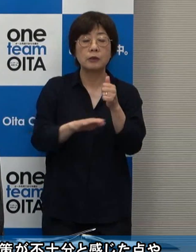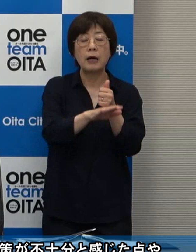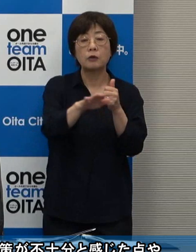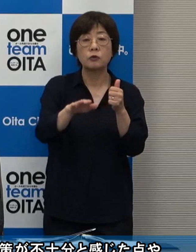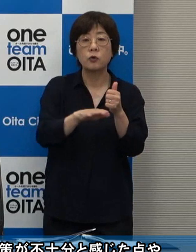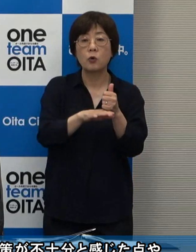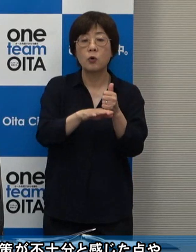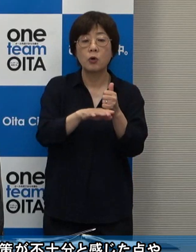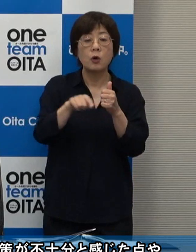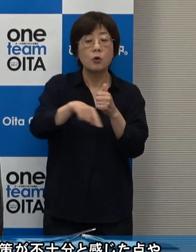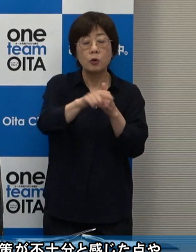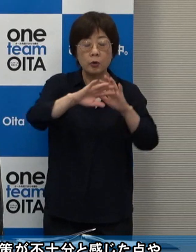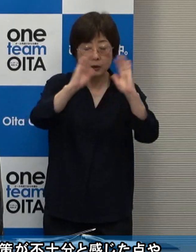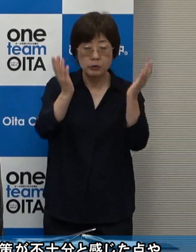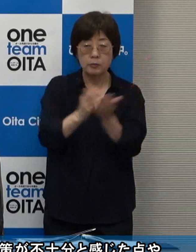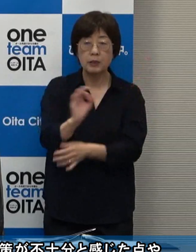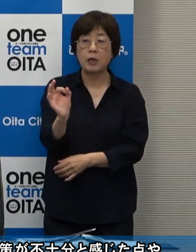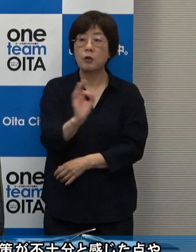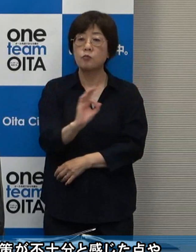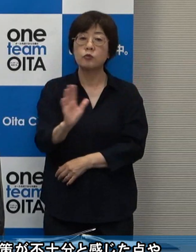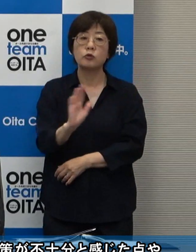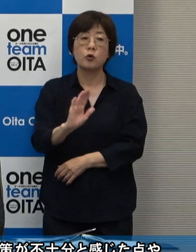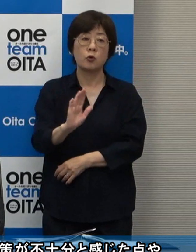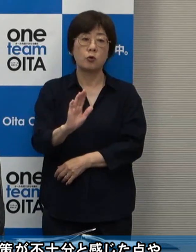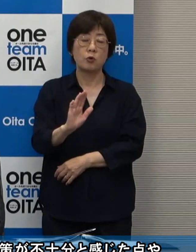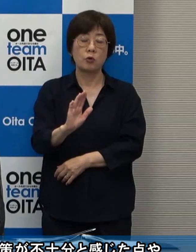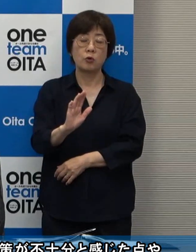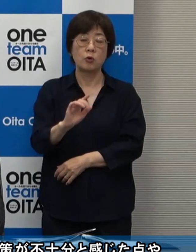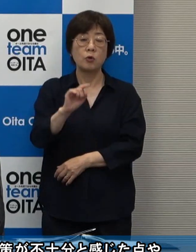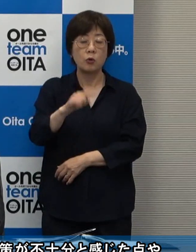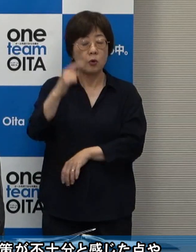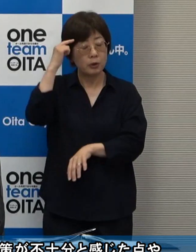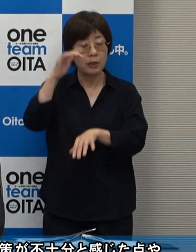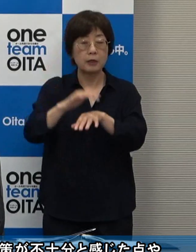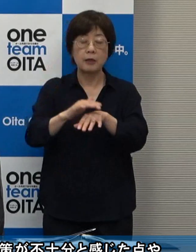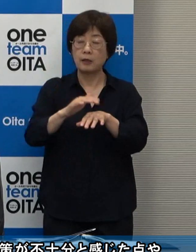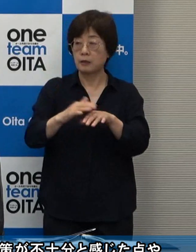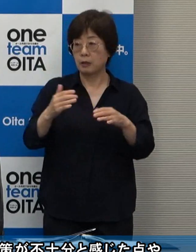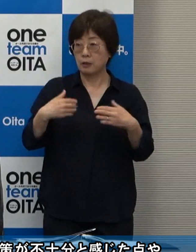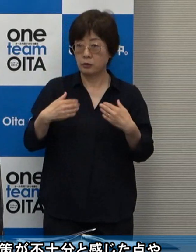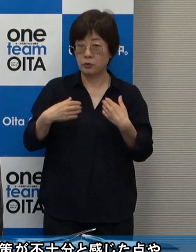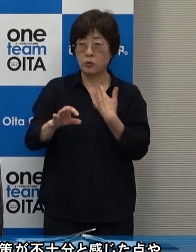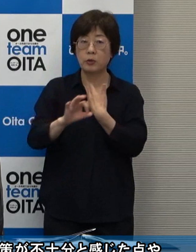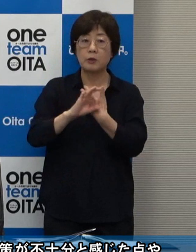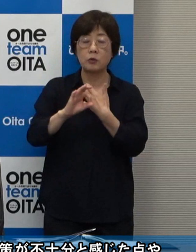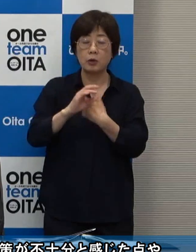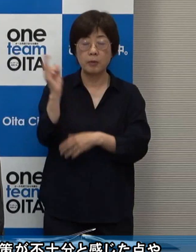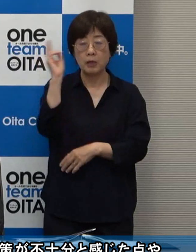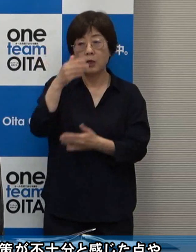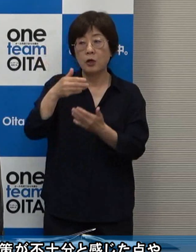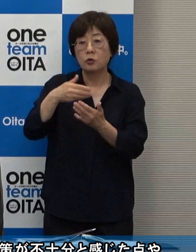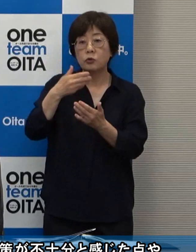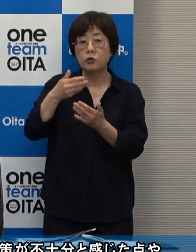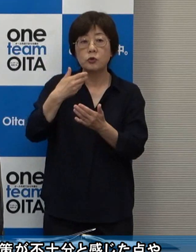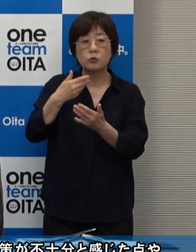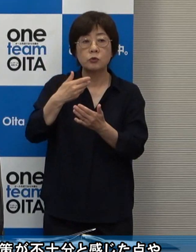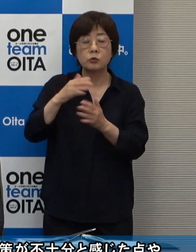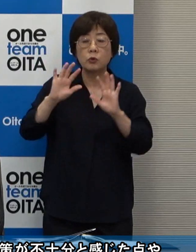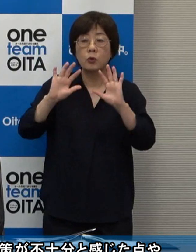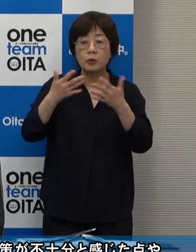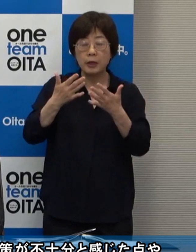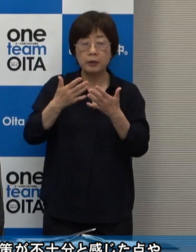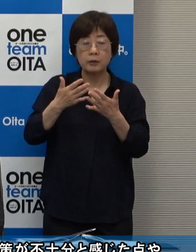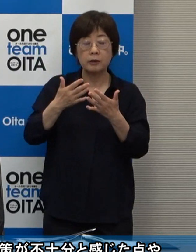方にやっていくべきだと思いますよ、将来的には。で給食を導入していない市もまだありますけれども